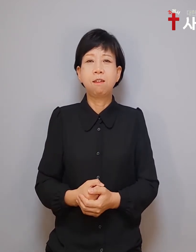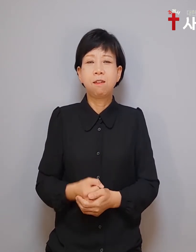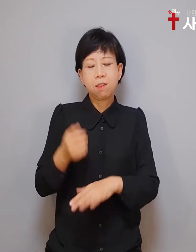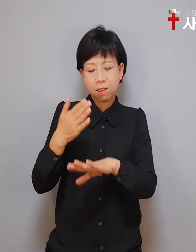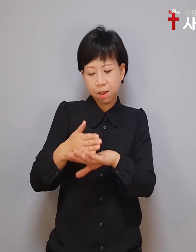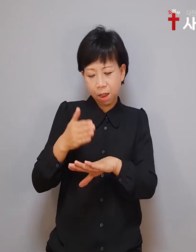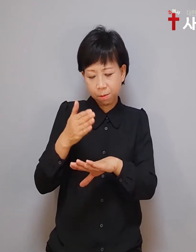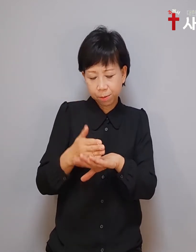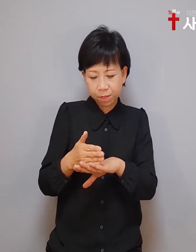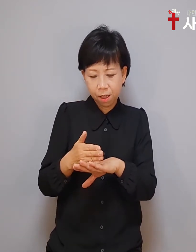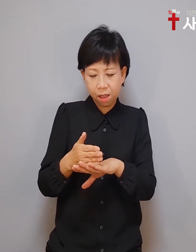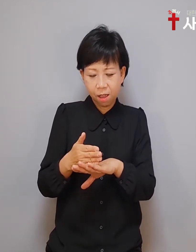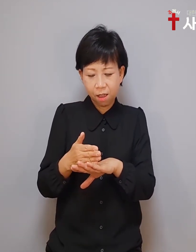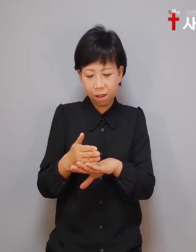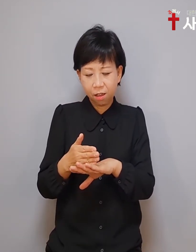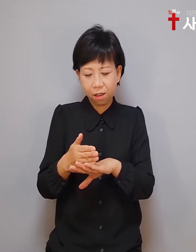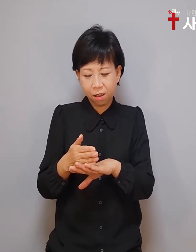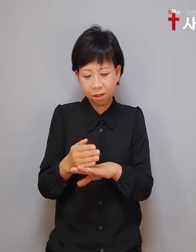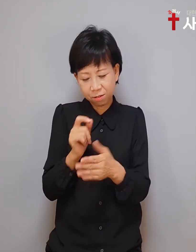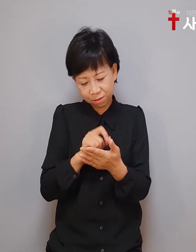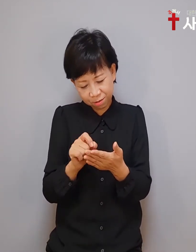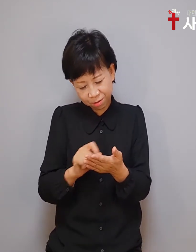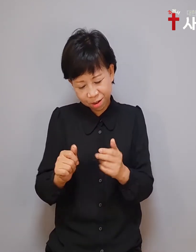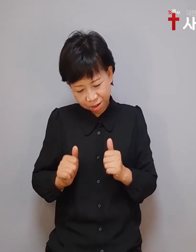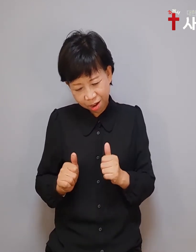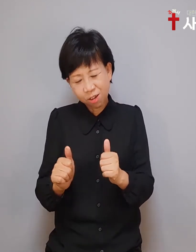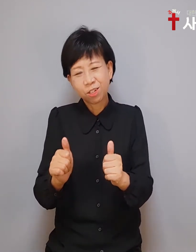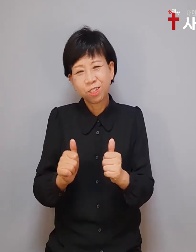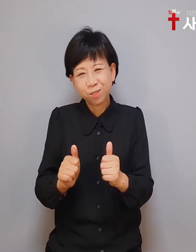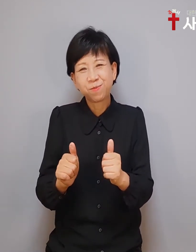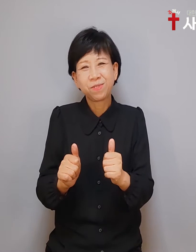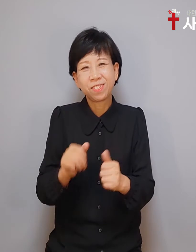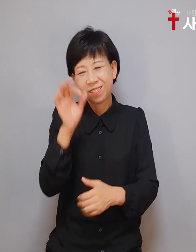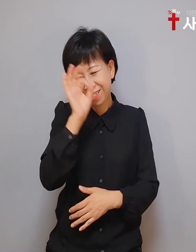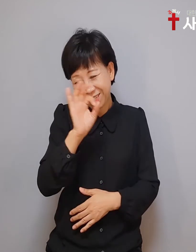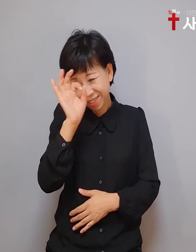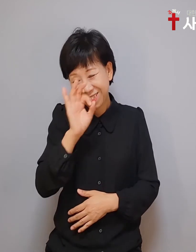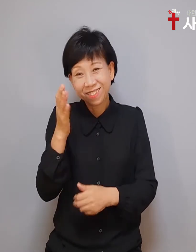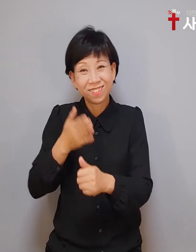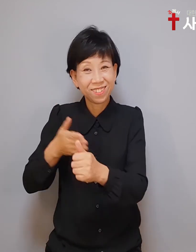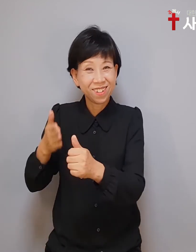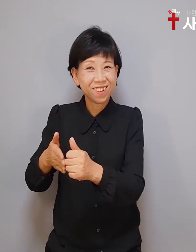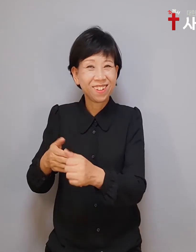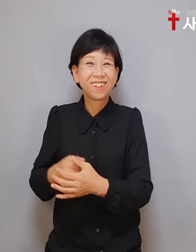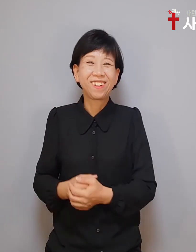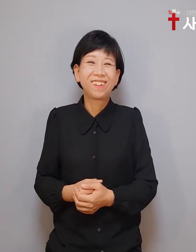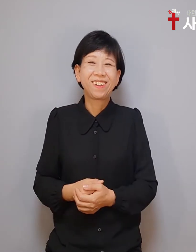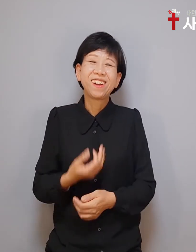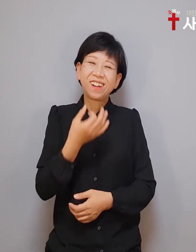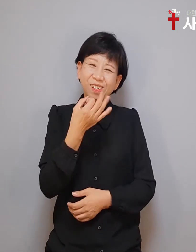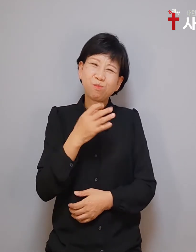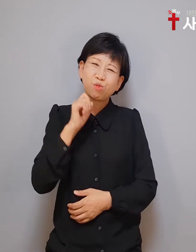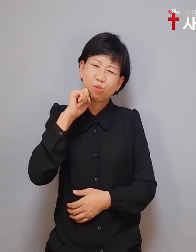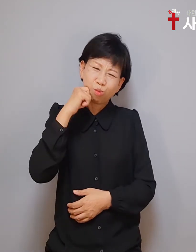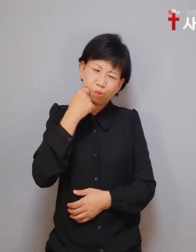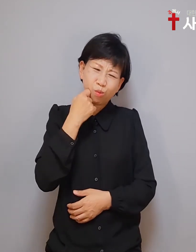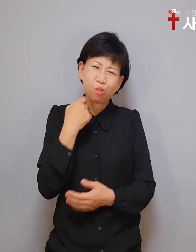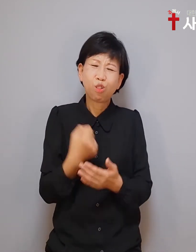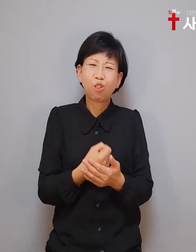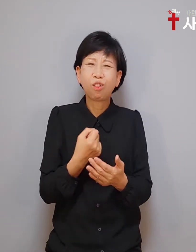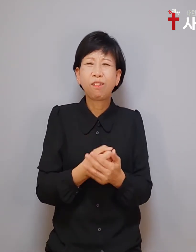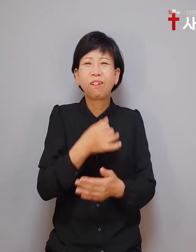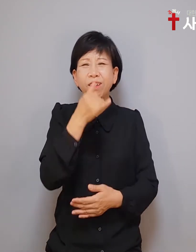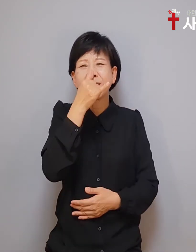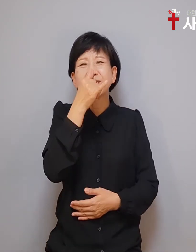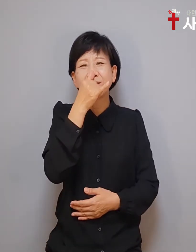더 열심히 찾아보실 수 있기를 바랍니다. 물론 힘들죠. 물론 여전히 속상하고 어려운 시간들이